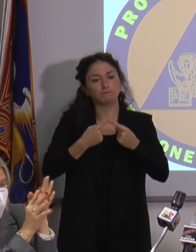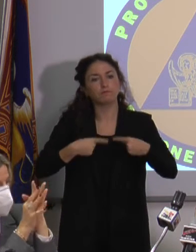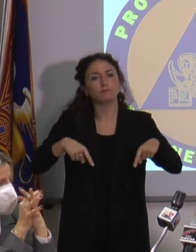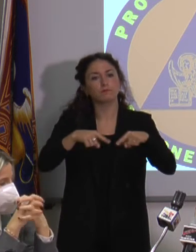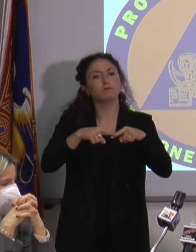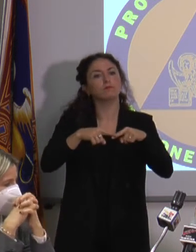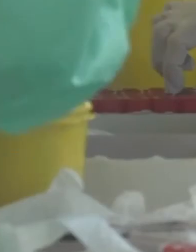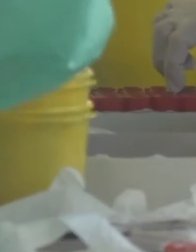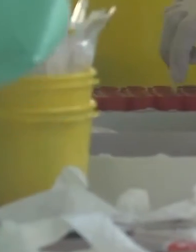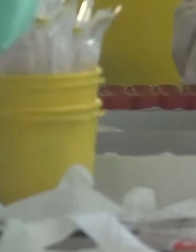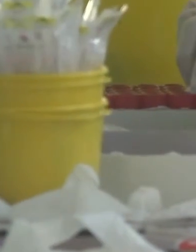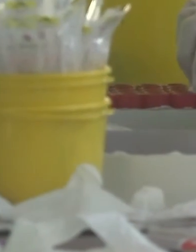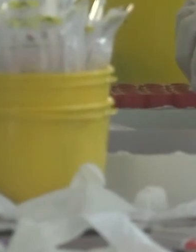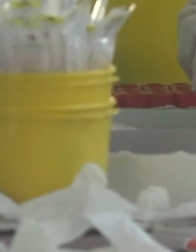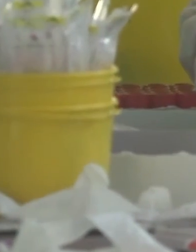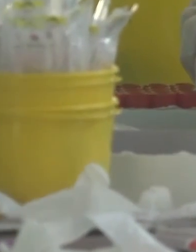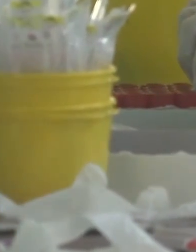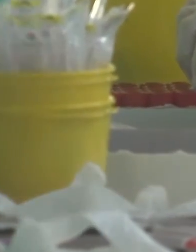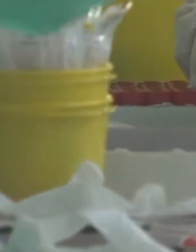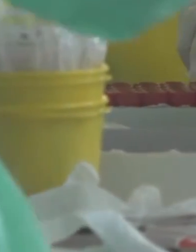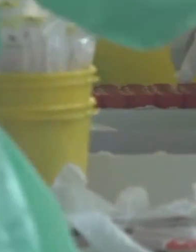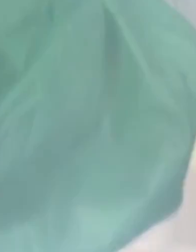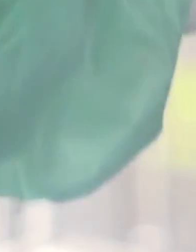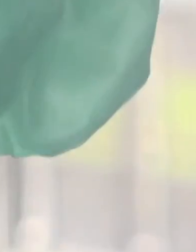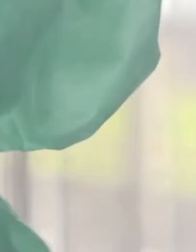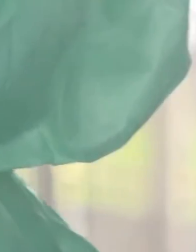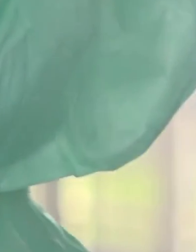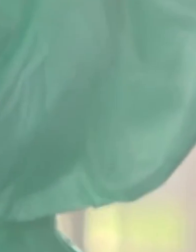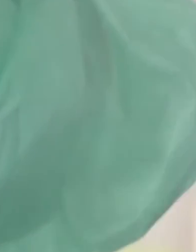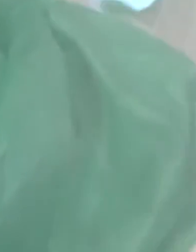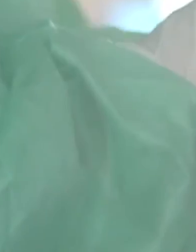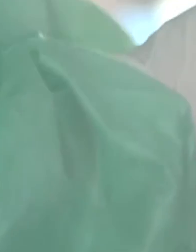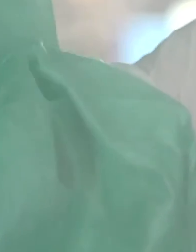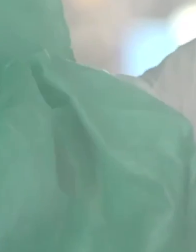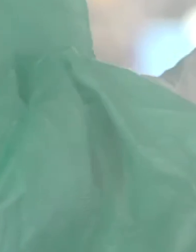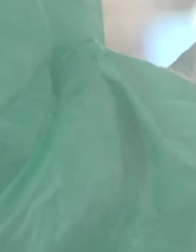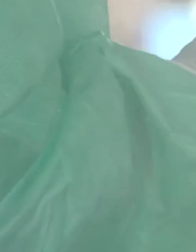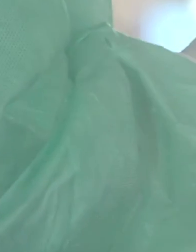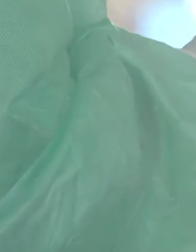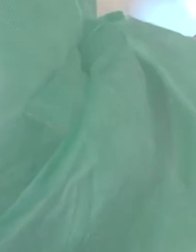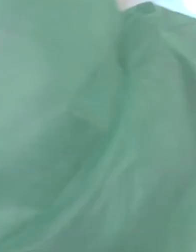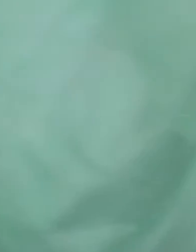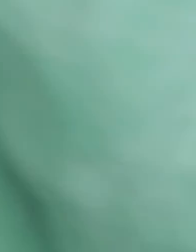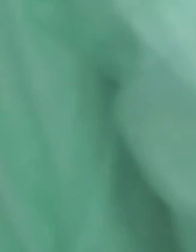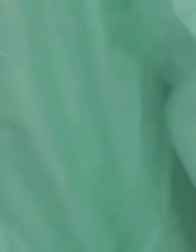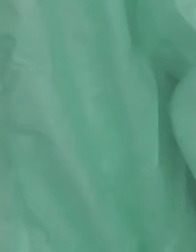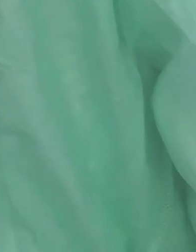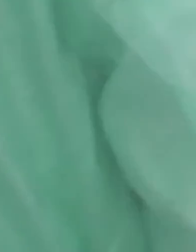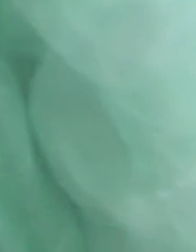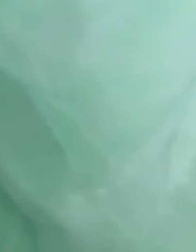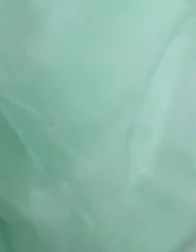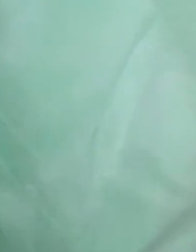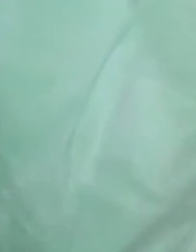esecutivo bordo come direbbero gli inglesi 3 21 parametri che classificano una regione il rapporto tra